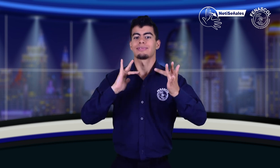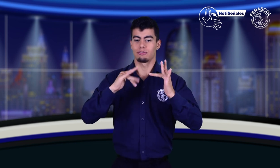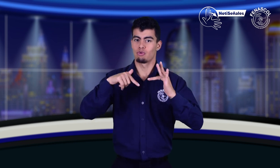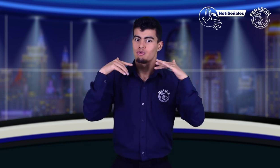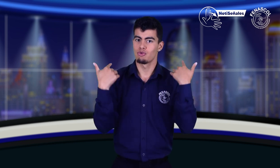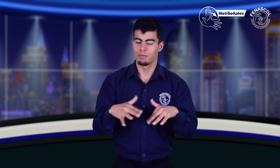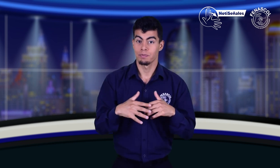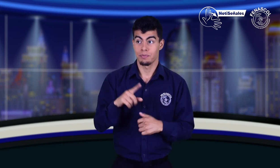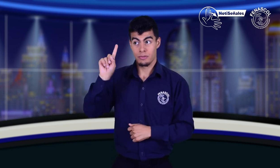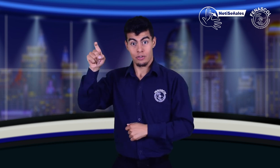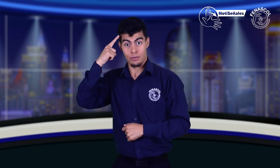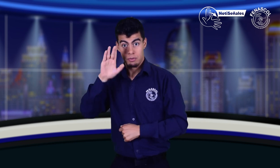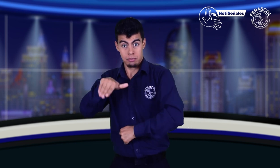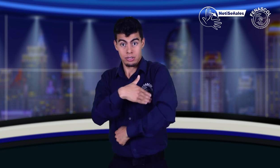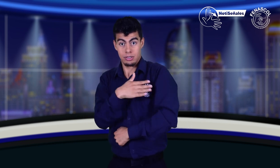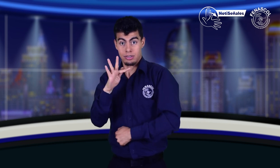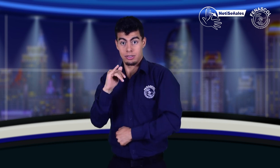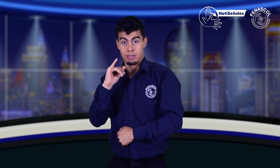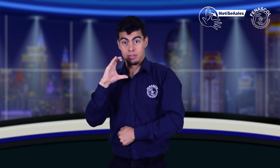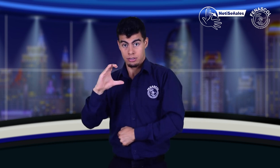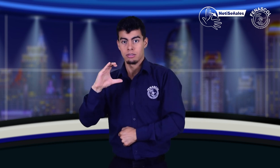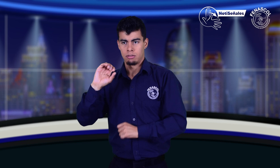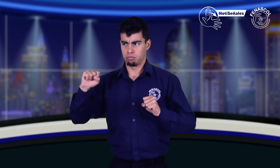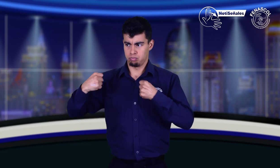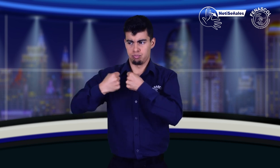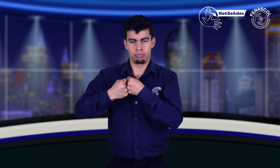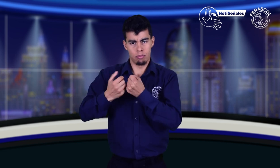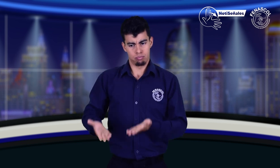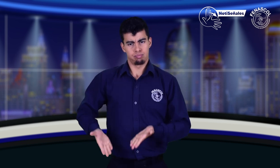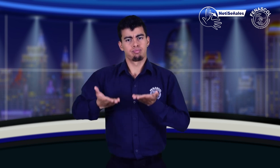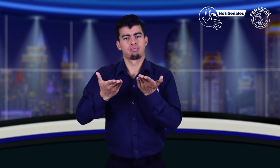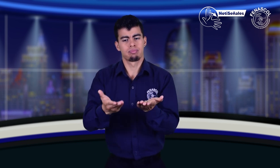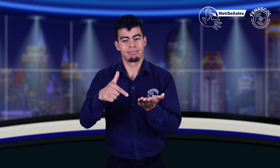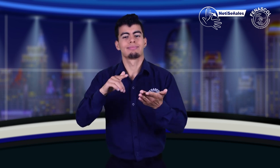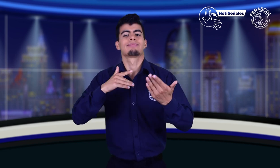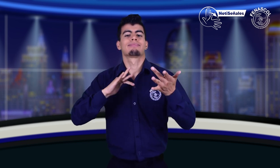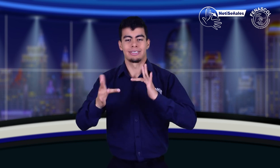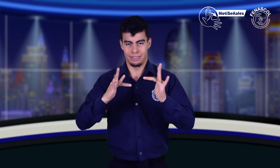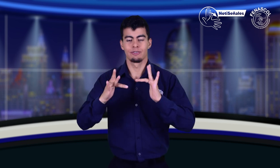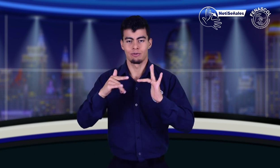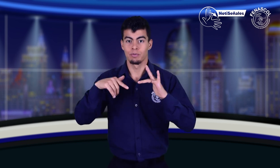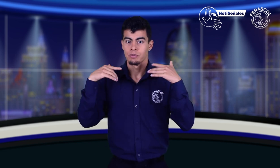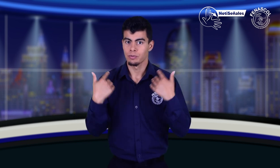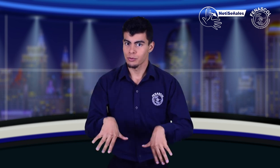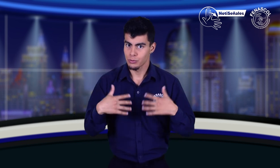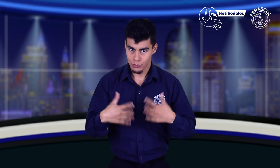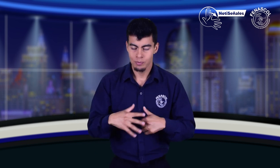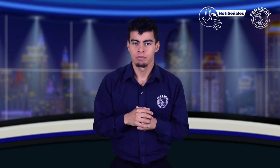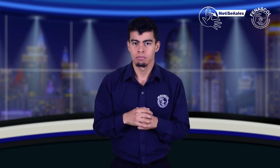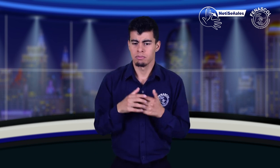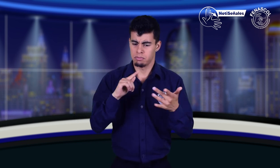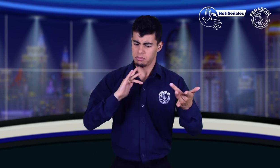se concreta como el proyecto centro de relevo una gran herramienta para las personas sordas de todo el país